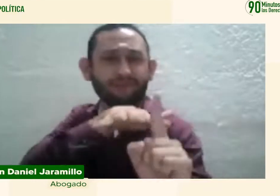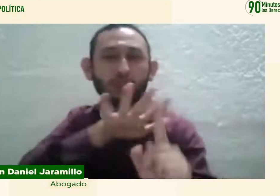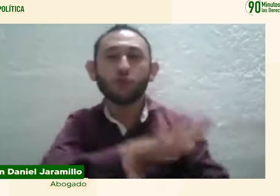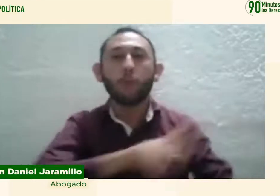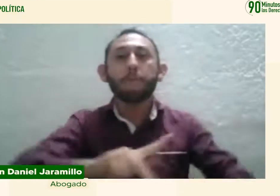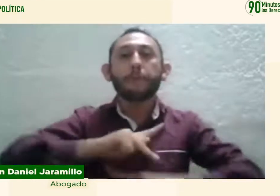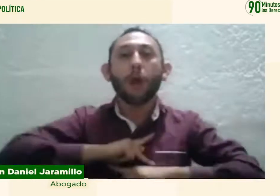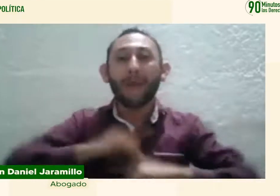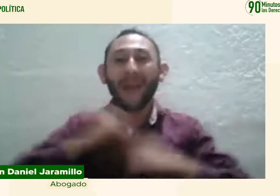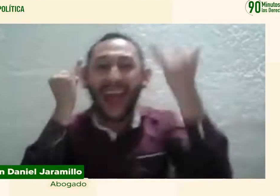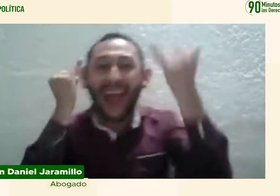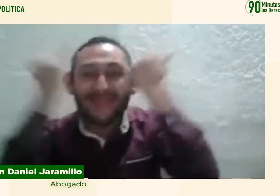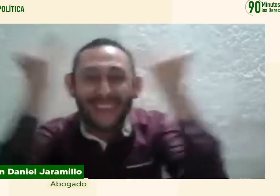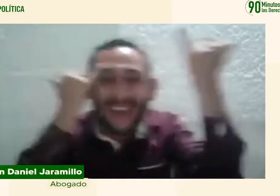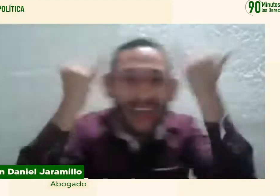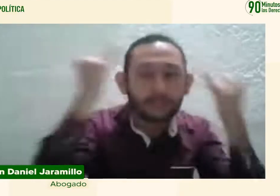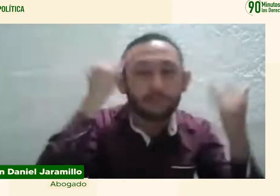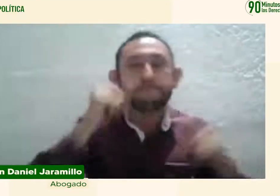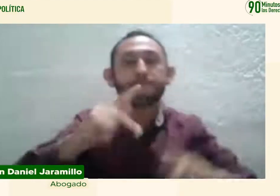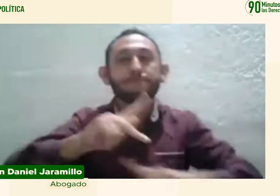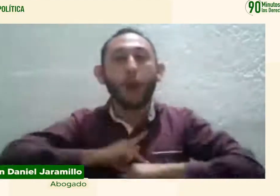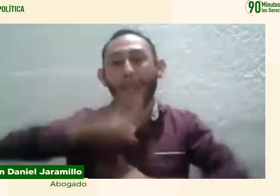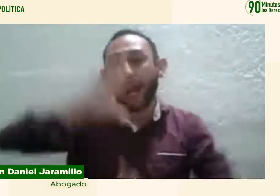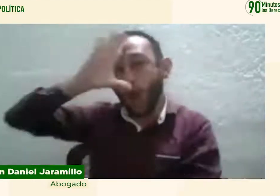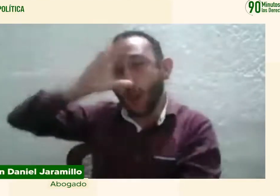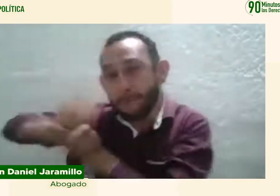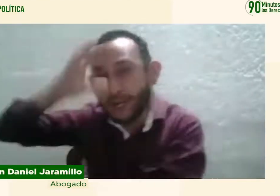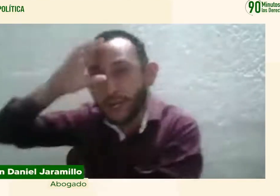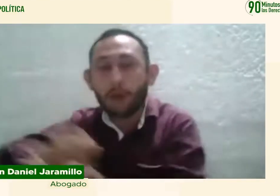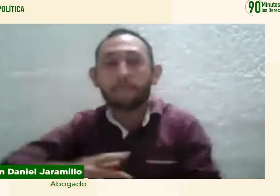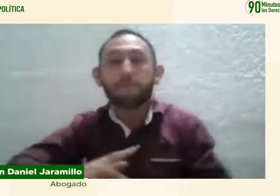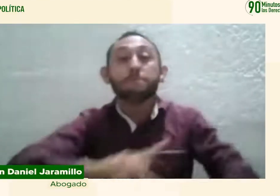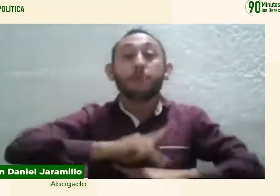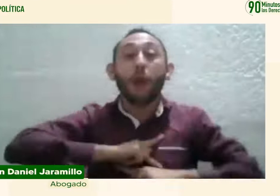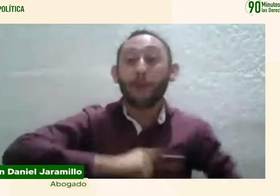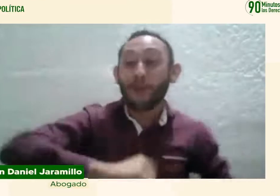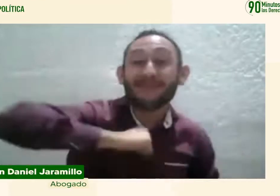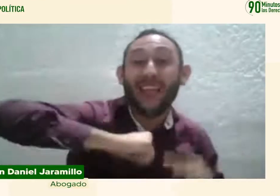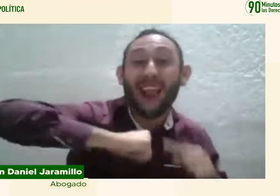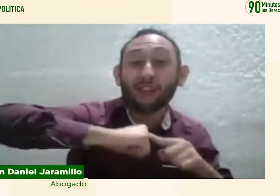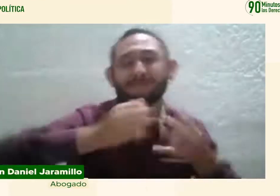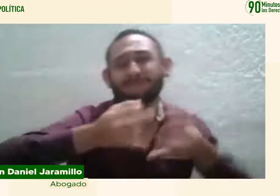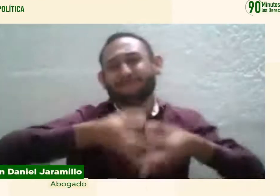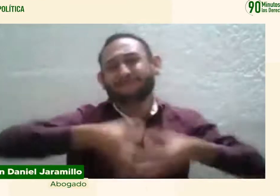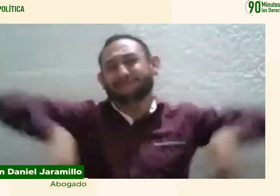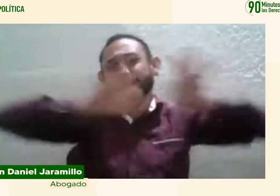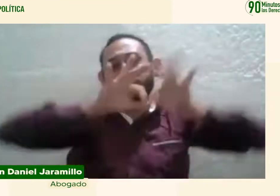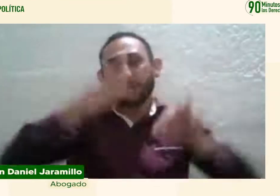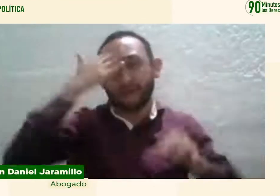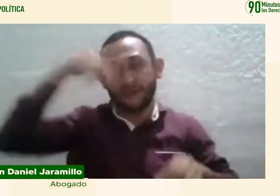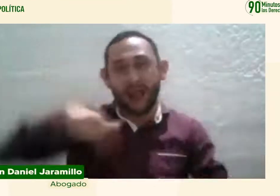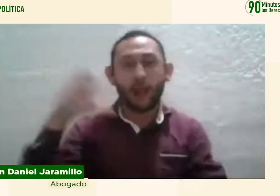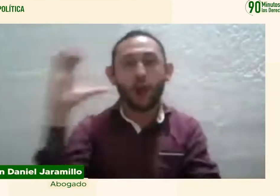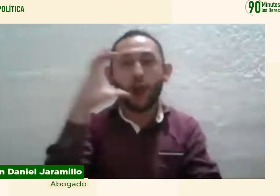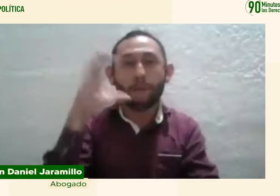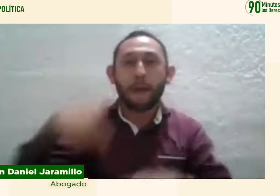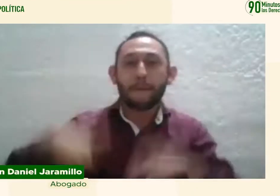pueda depronto ordenarnos hacer algo podemos hacer incidencia y tener que dejarnos llevar por esta incidencia política